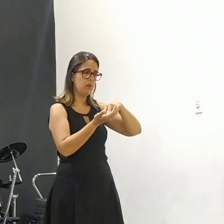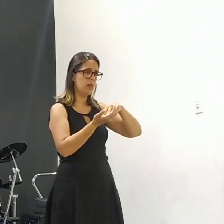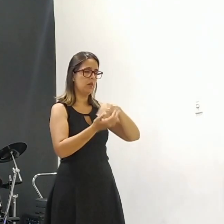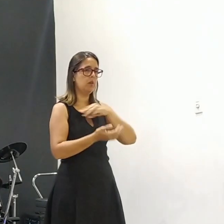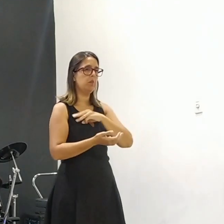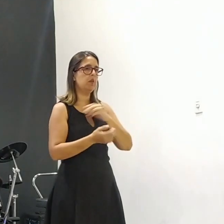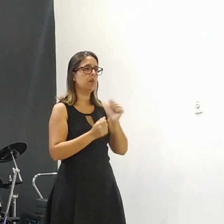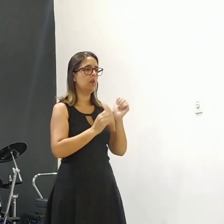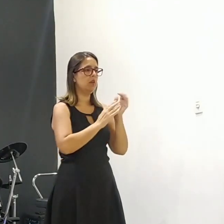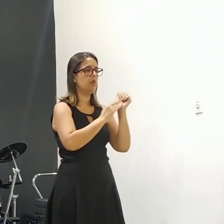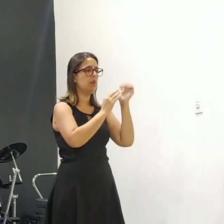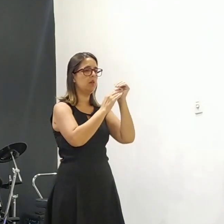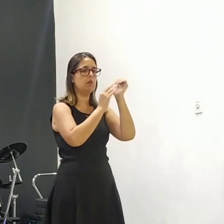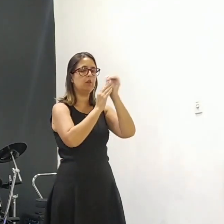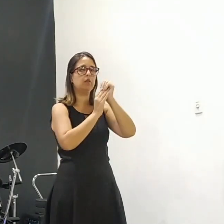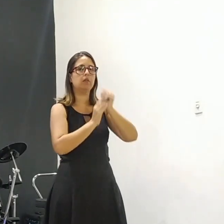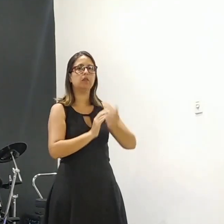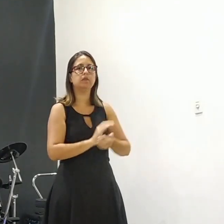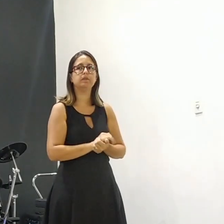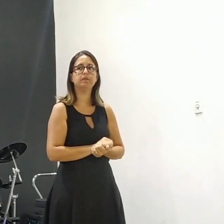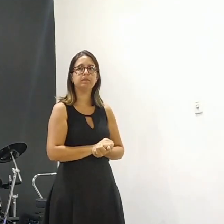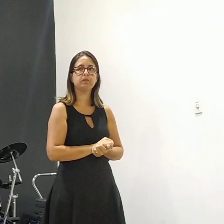louvor pode estar subindo aqui.